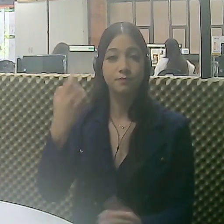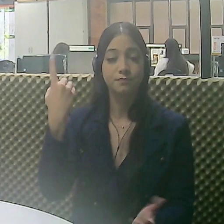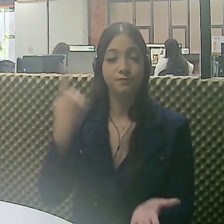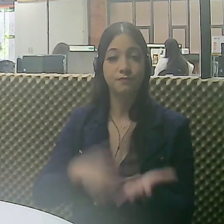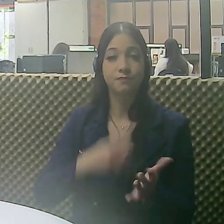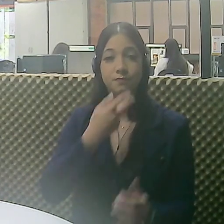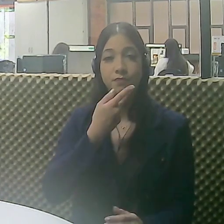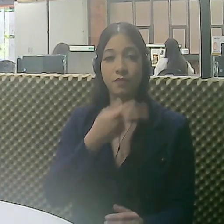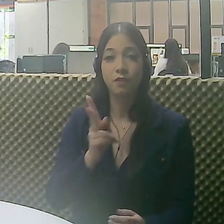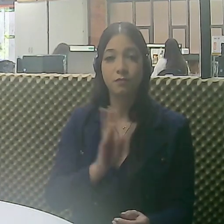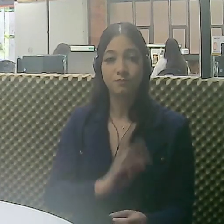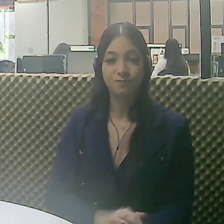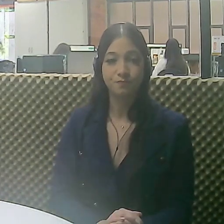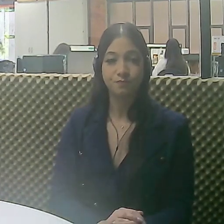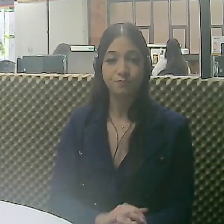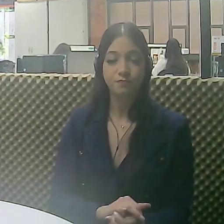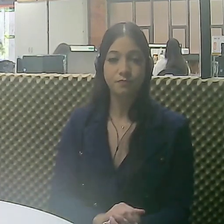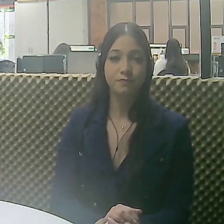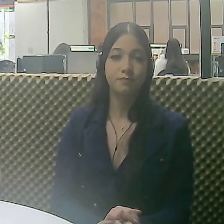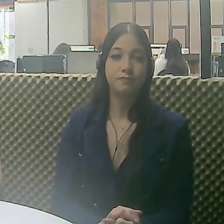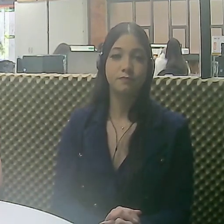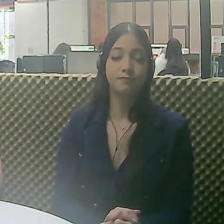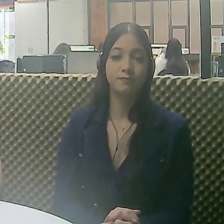34-3239-6700 e agendar a sua visita.